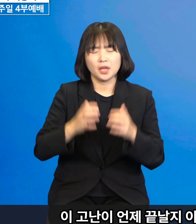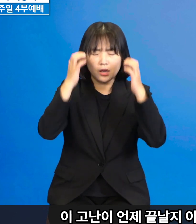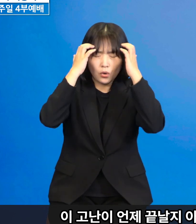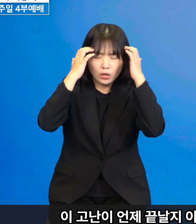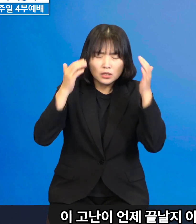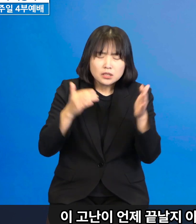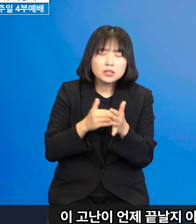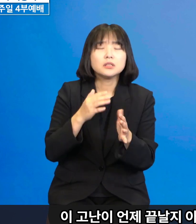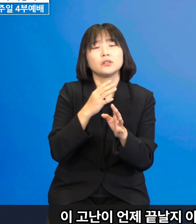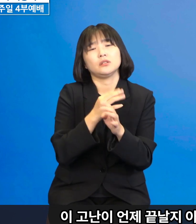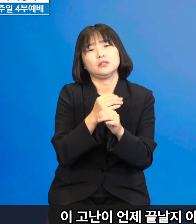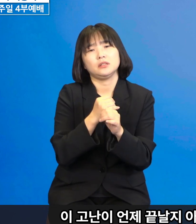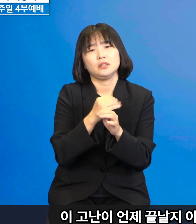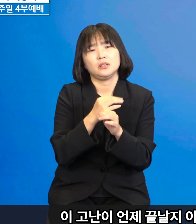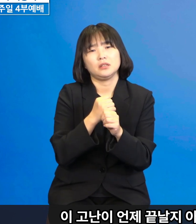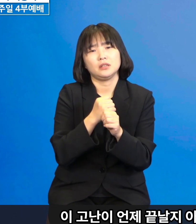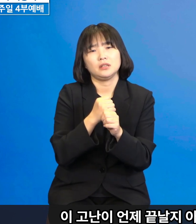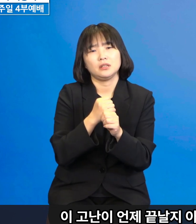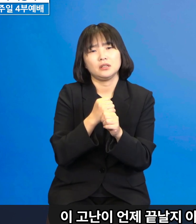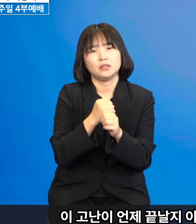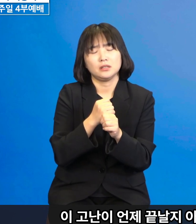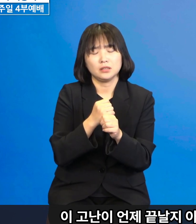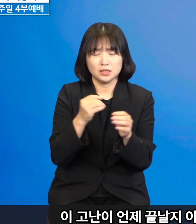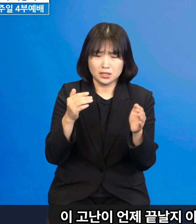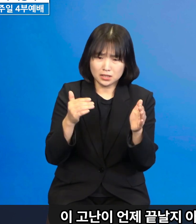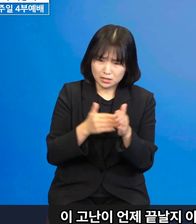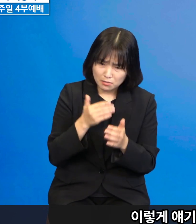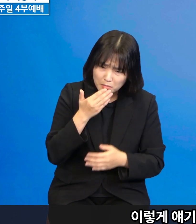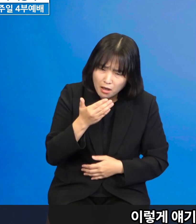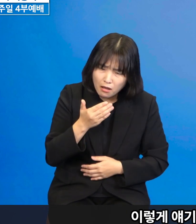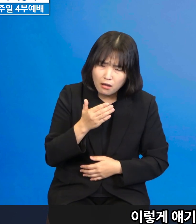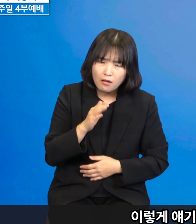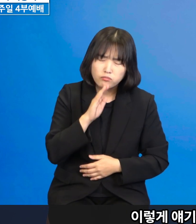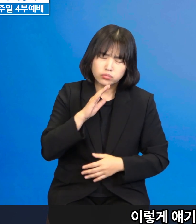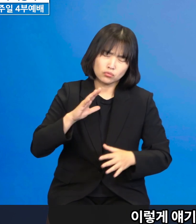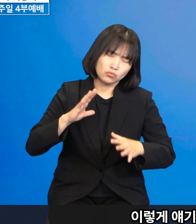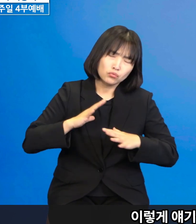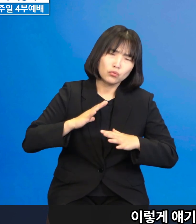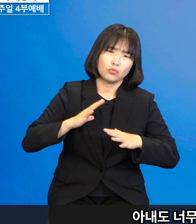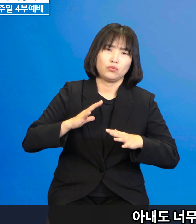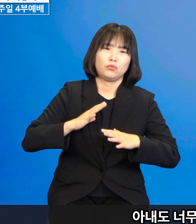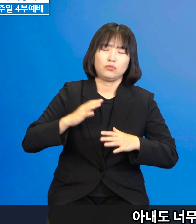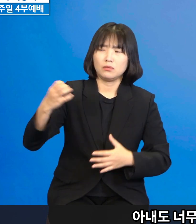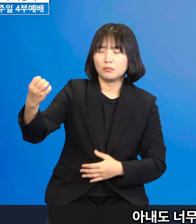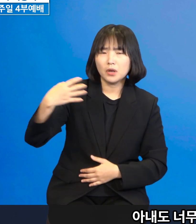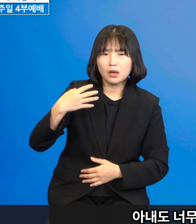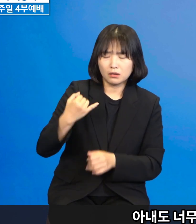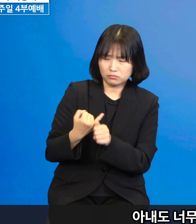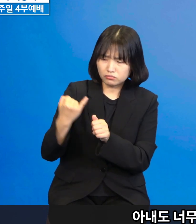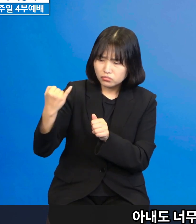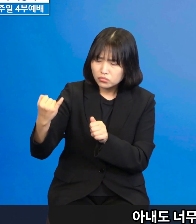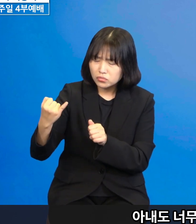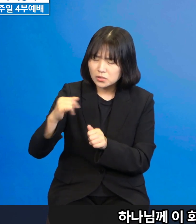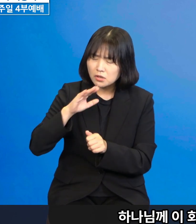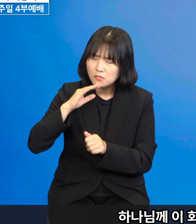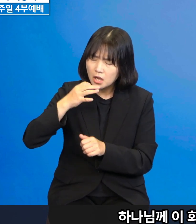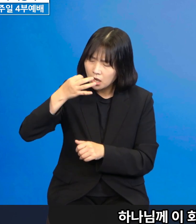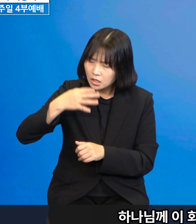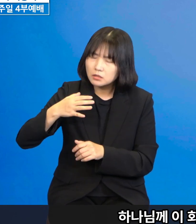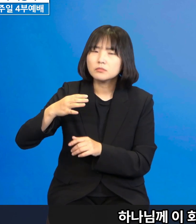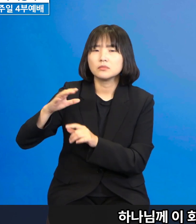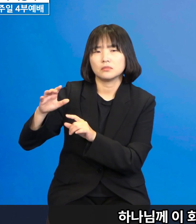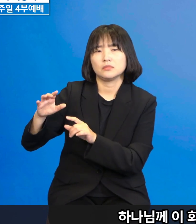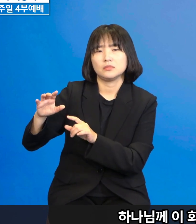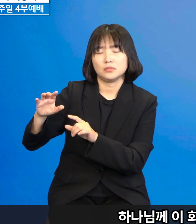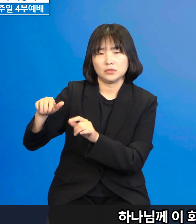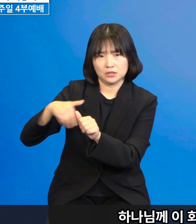언제 끝날지, 아니 끝은 나는 건지 두렵습니다. 이렇게 얘기를 하시는 거예요. 아내도 너무나 힘들어합니다. 하나님께